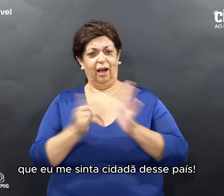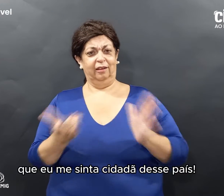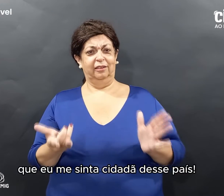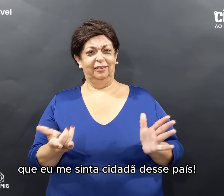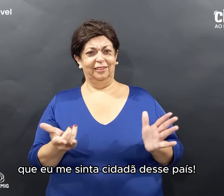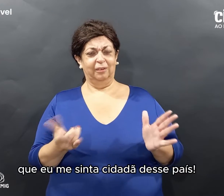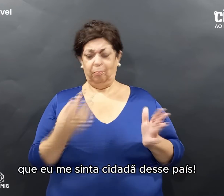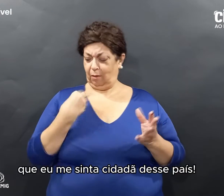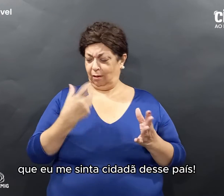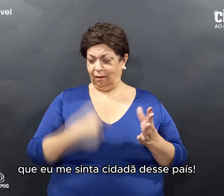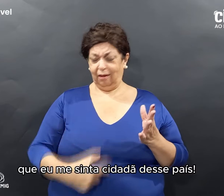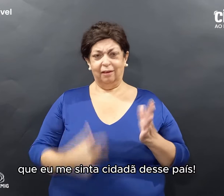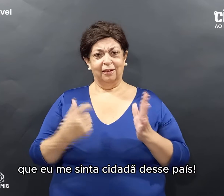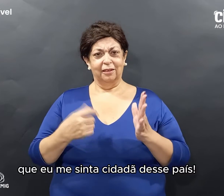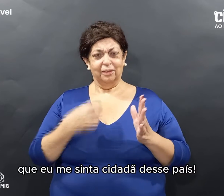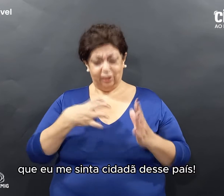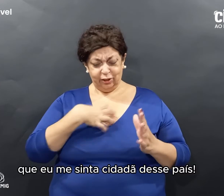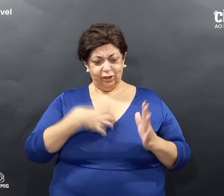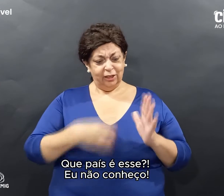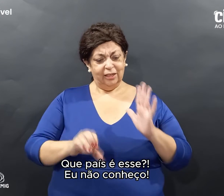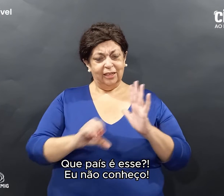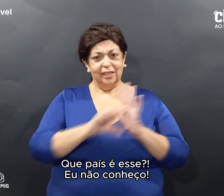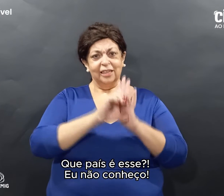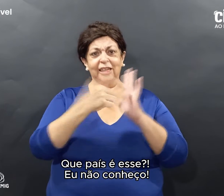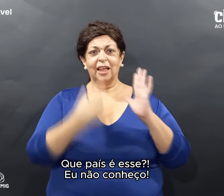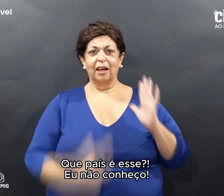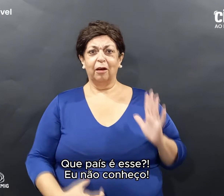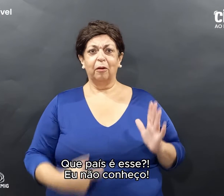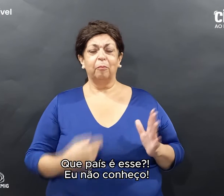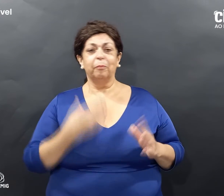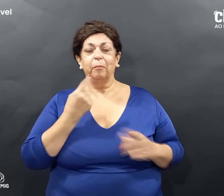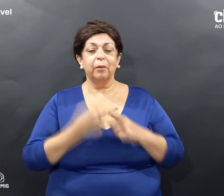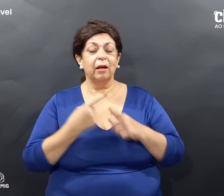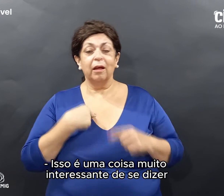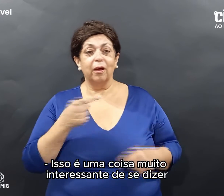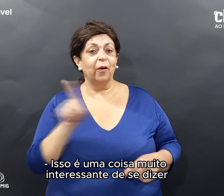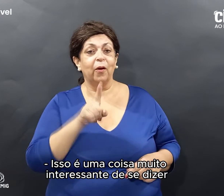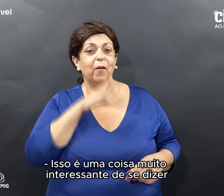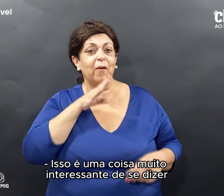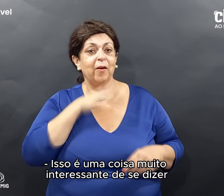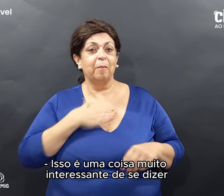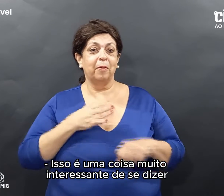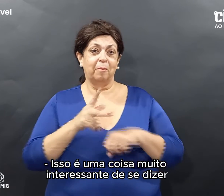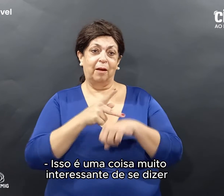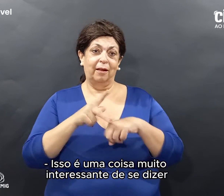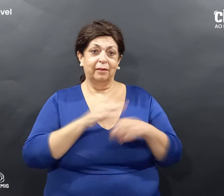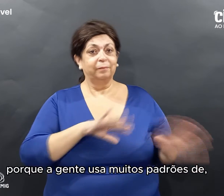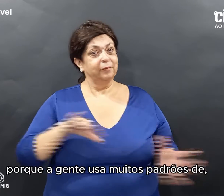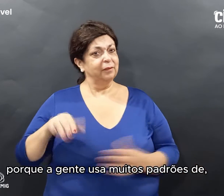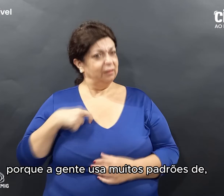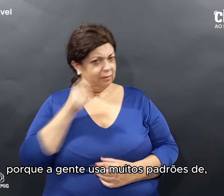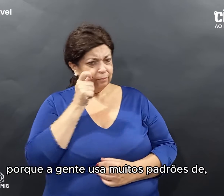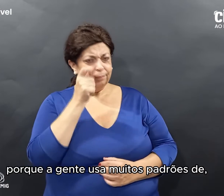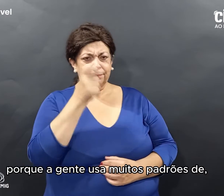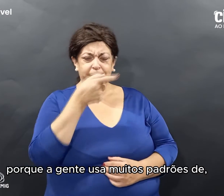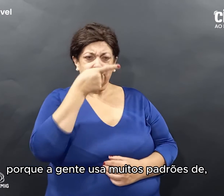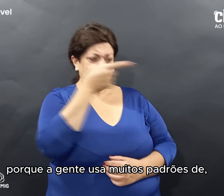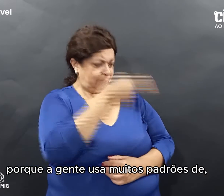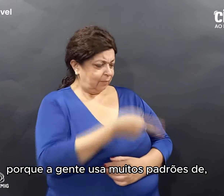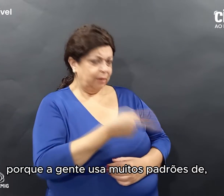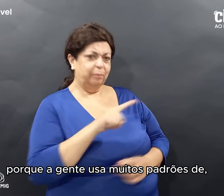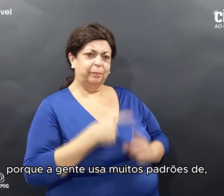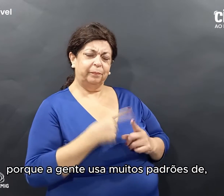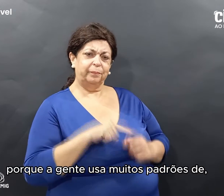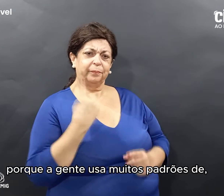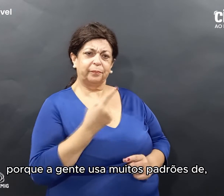Que eu me sinta cidadã desse país. Que país é esse? Eu não conheço. Isso é uma coisa muito interessante de se dizer, porque a gente